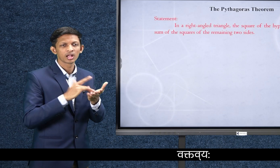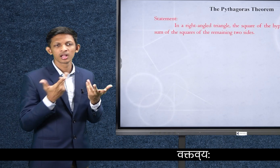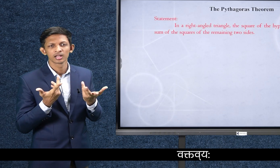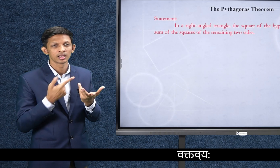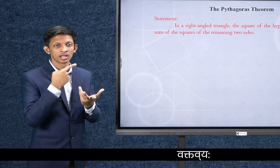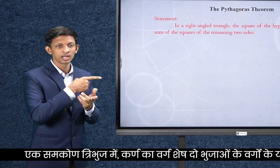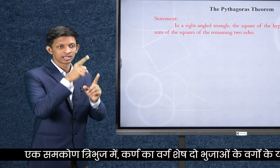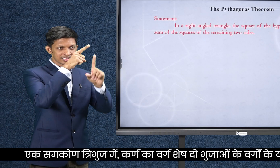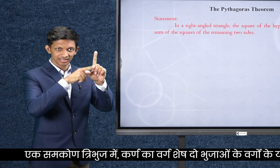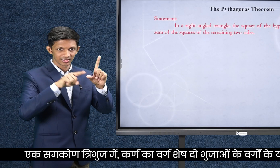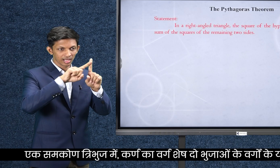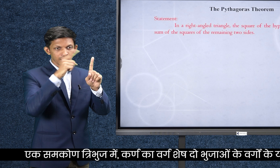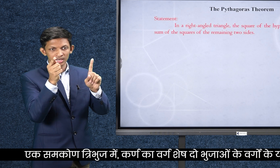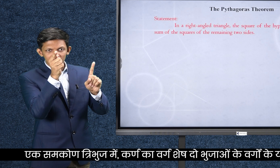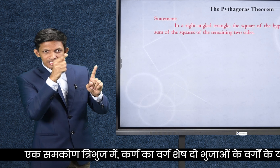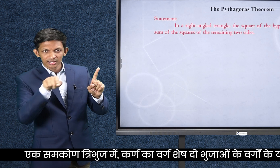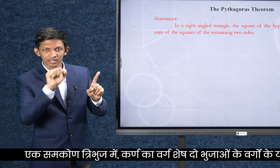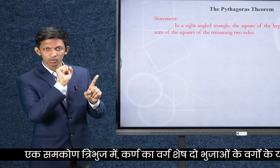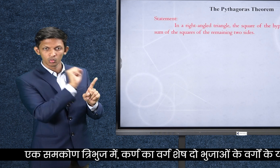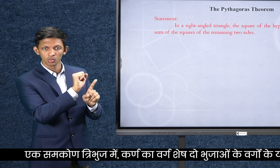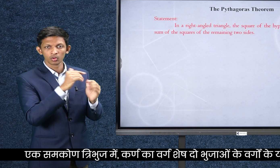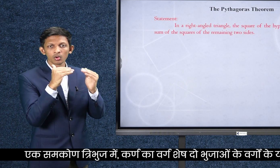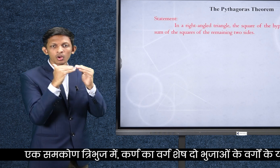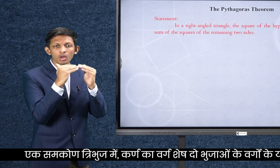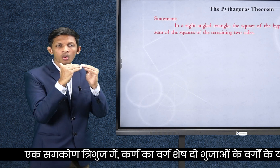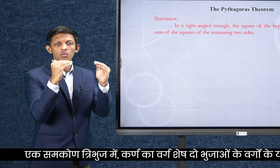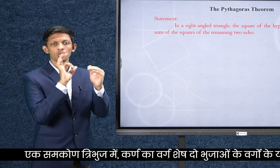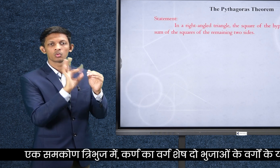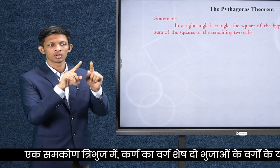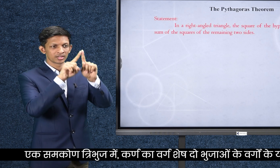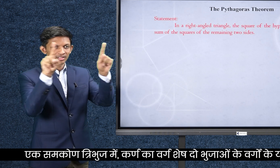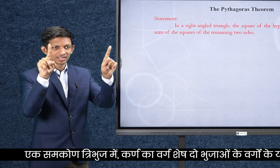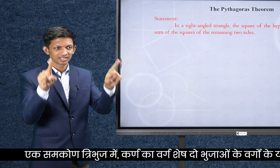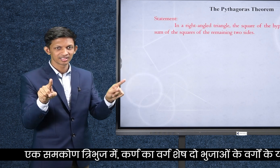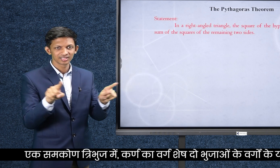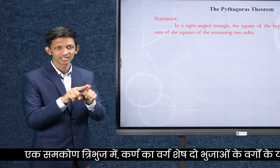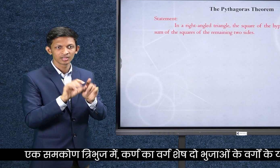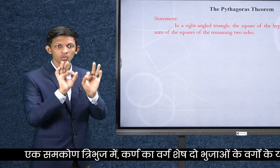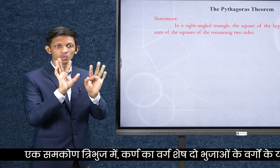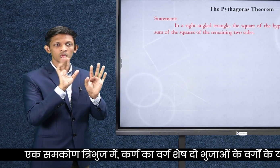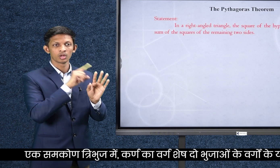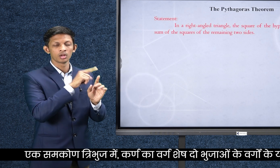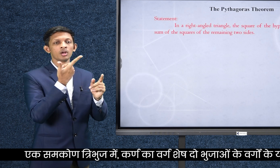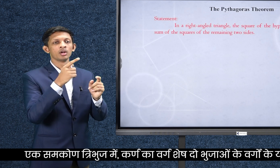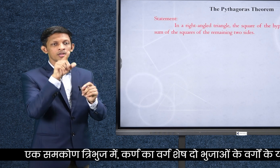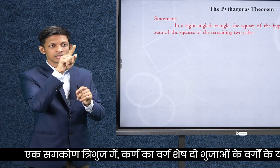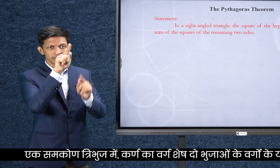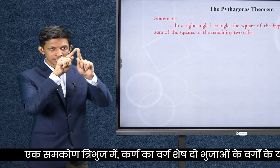व्याख्या। एक समकोण त्रिभुज में कर्ण का वर्ग शेष दो भुजाओं के वर्ग के योग के बराबर होता